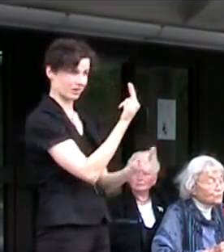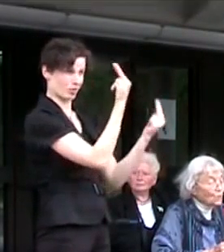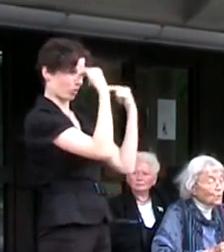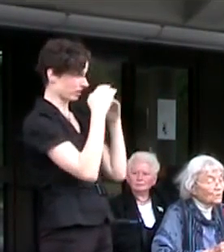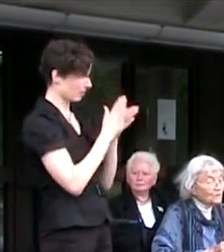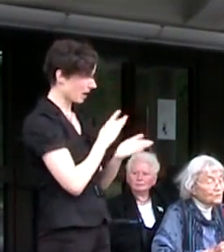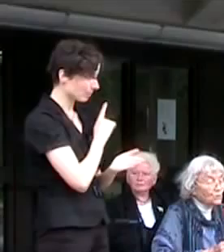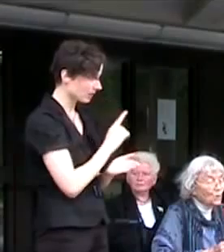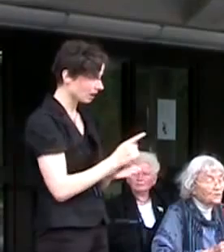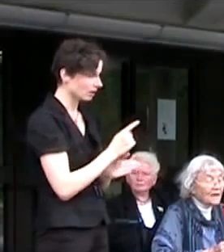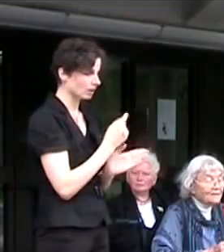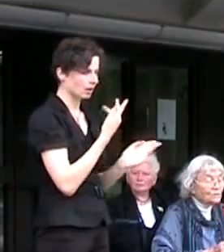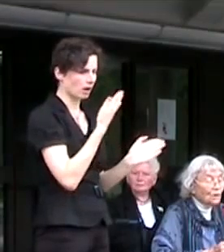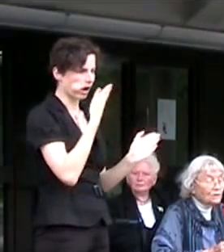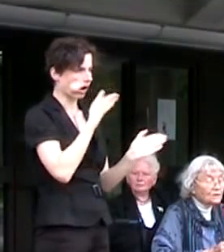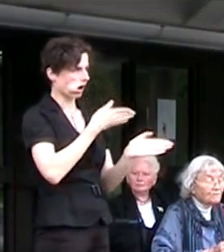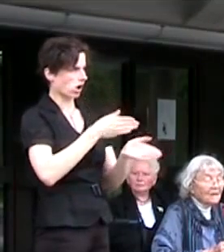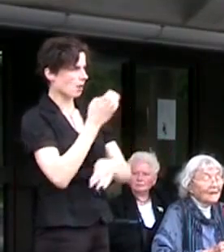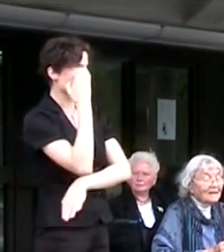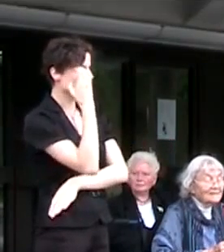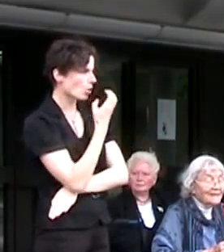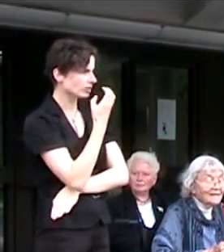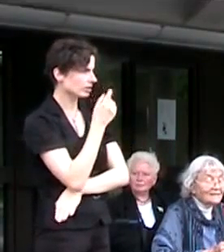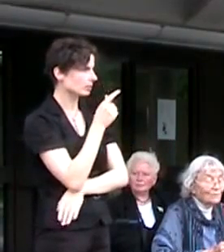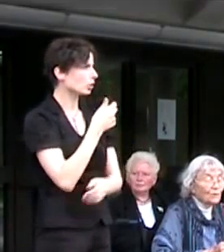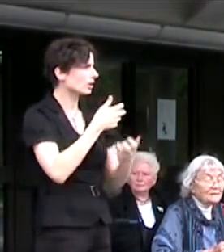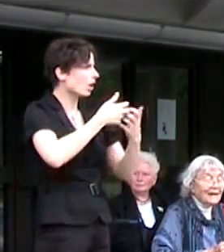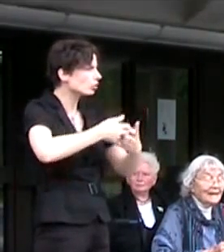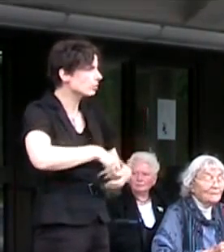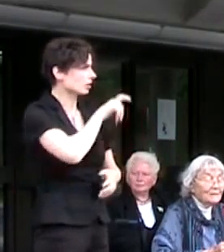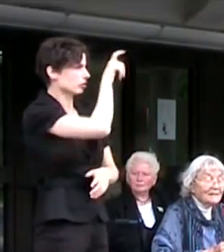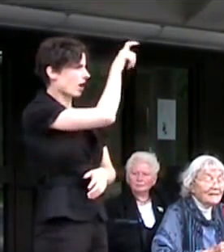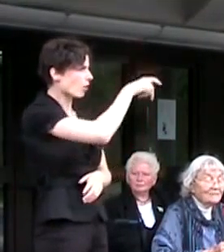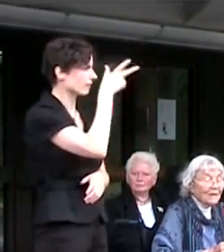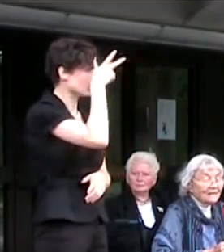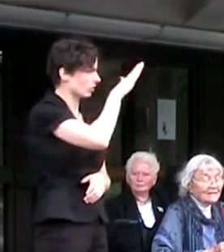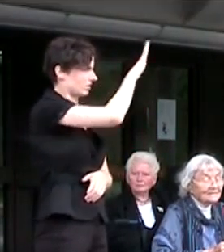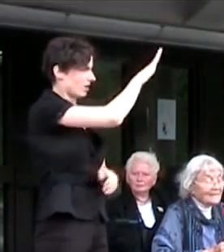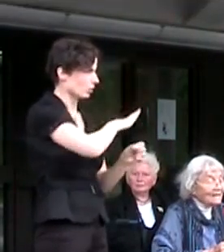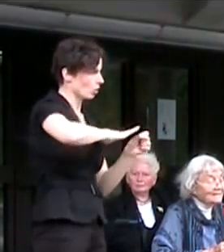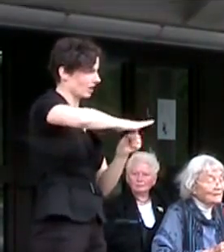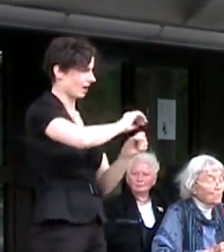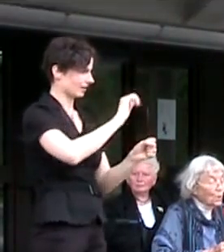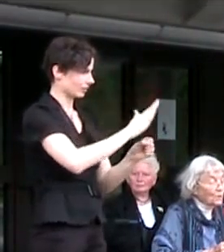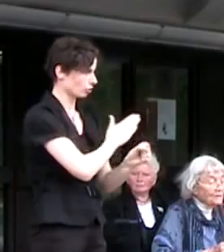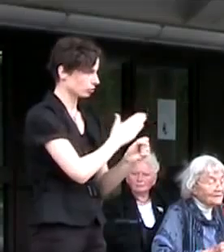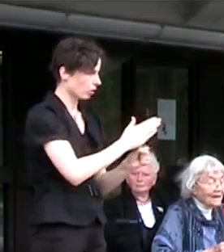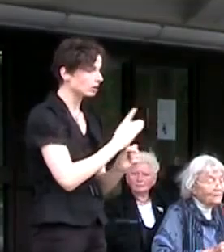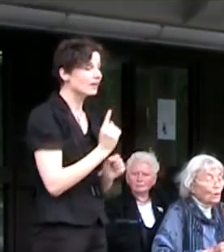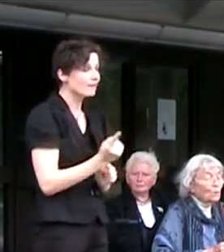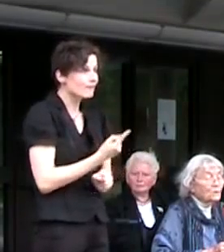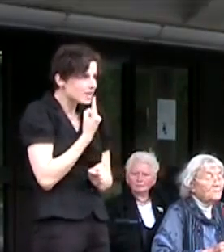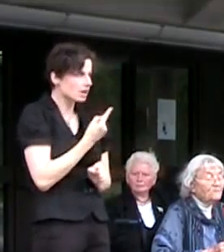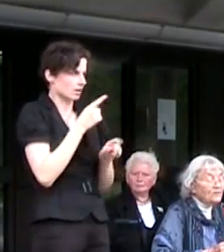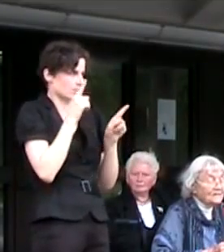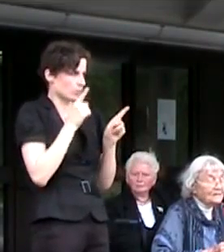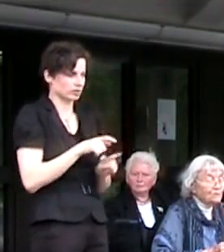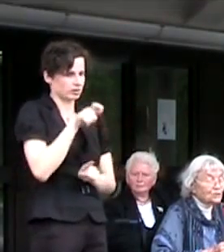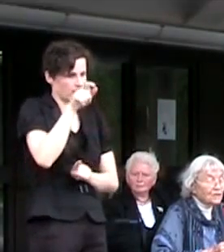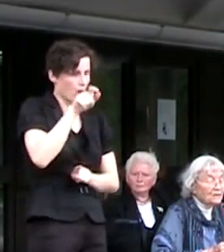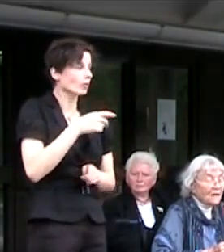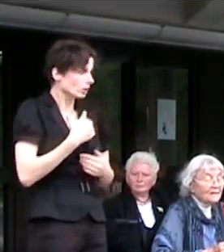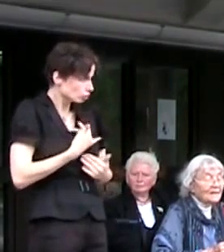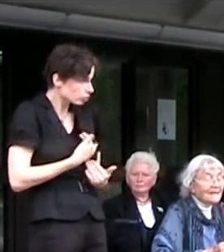zur Zerstörung des Königreiches Gottes, in diesem oder jenem Glied, dass dann die Möglichkeit oder